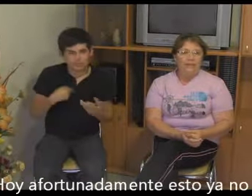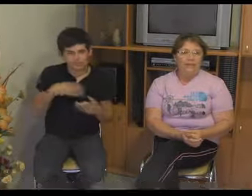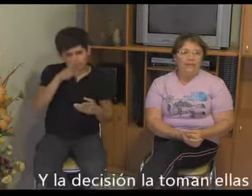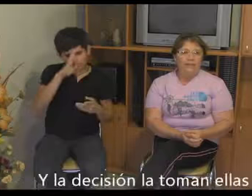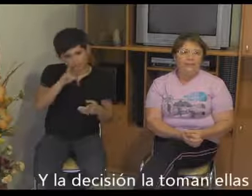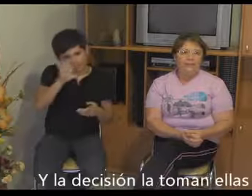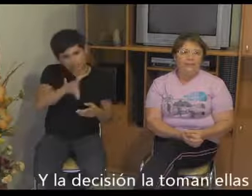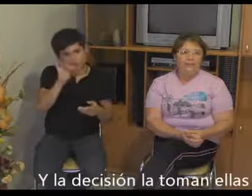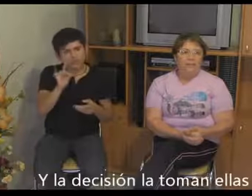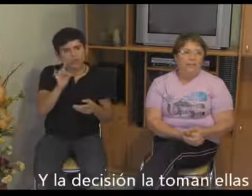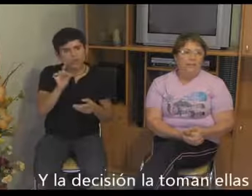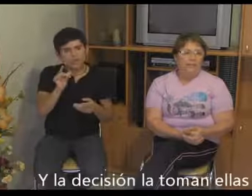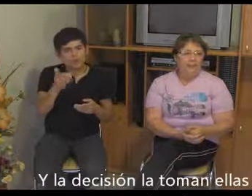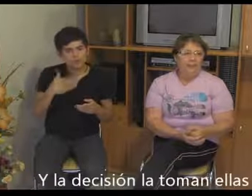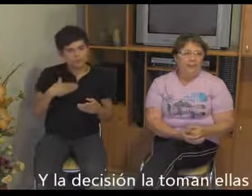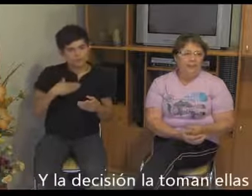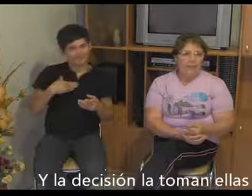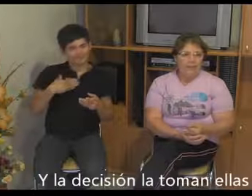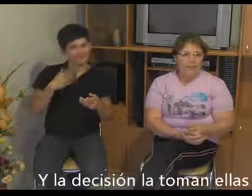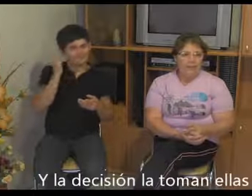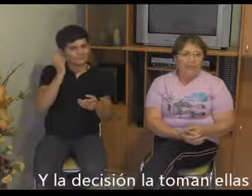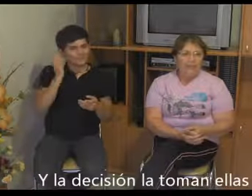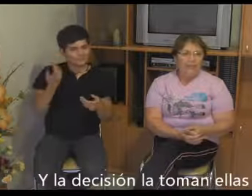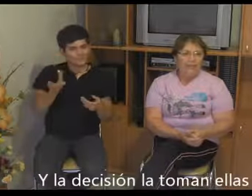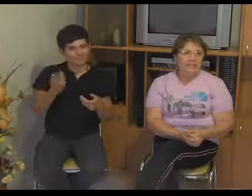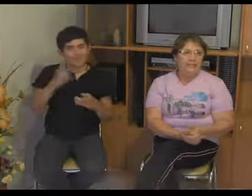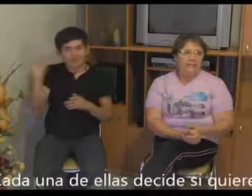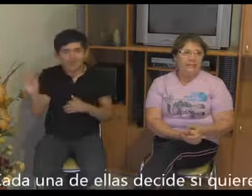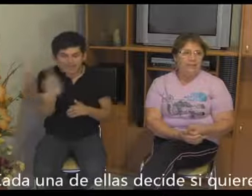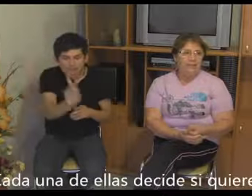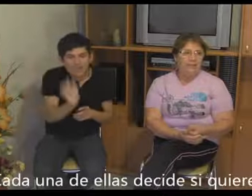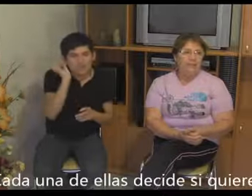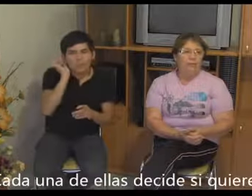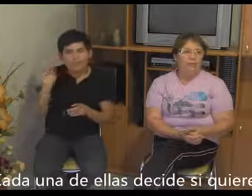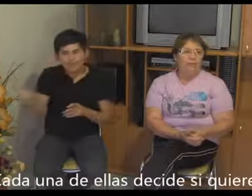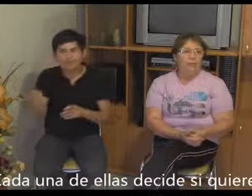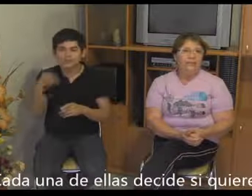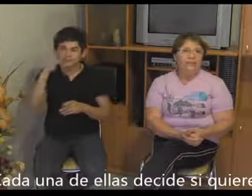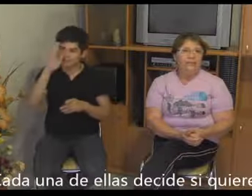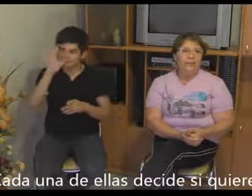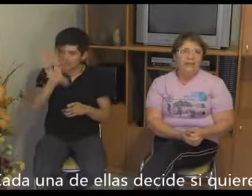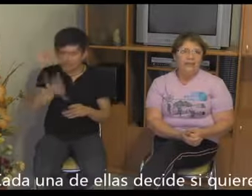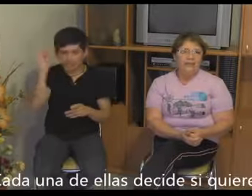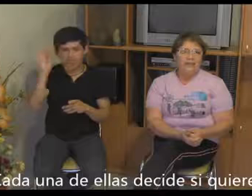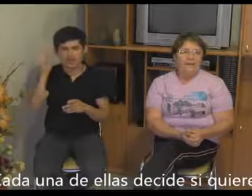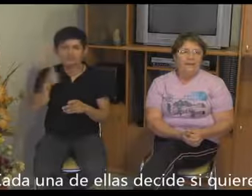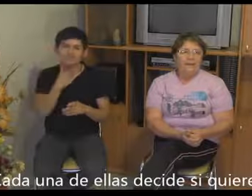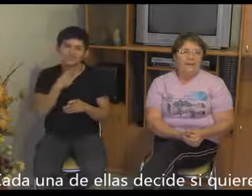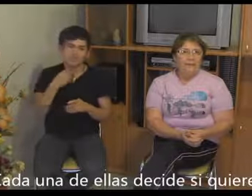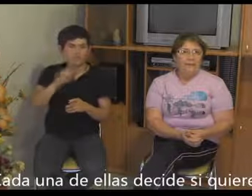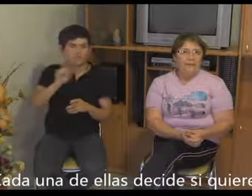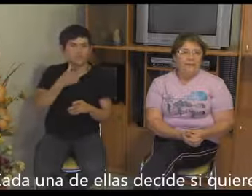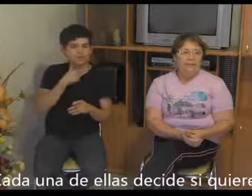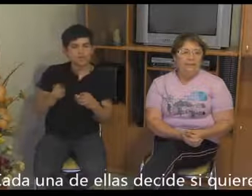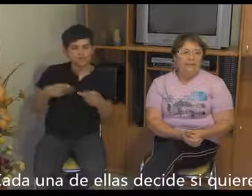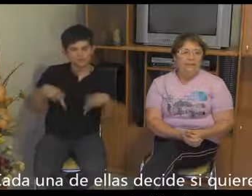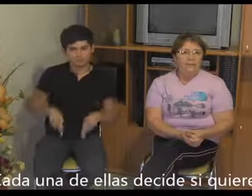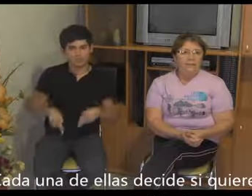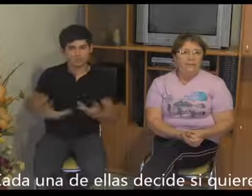ellas personalmente. Cada una de ellas decide si quiere o no ser esterilizada. Realmente ha sido una